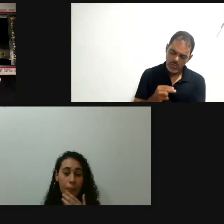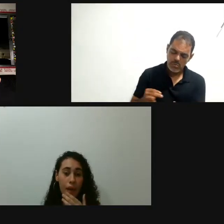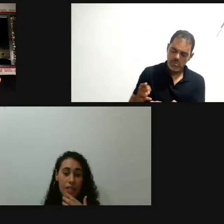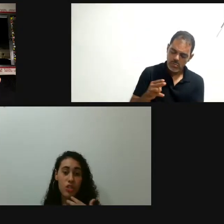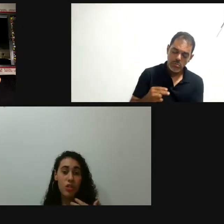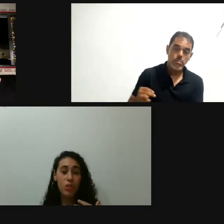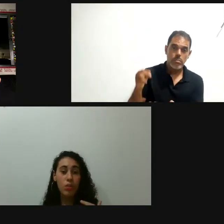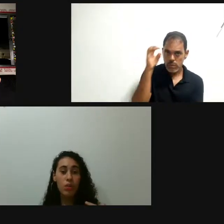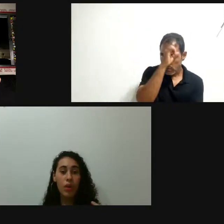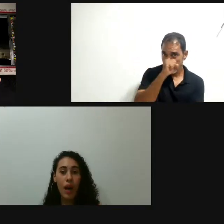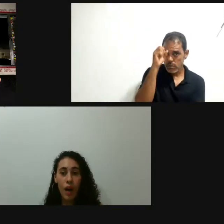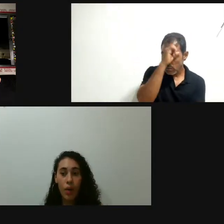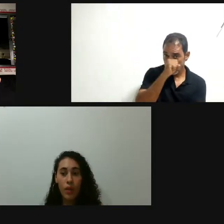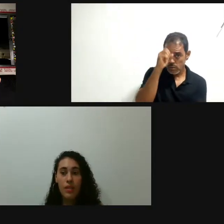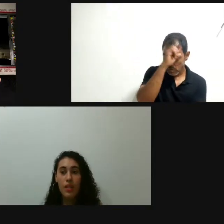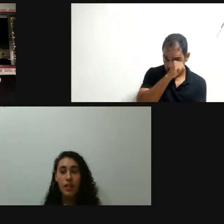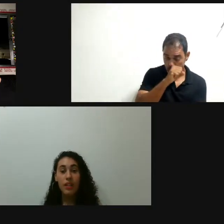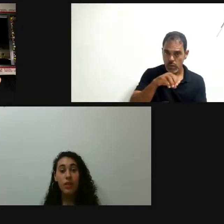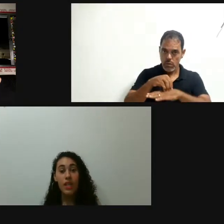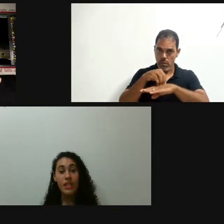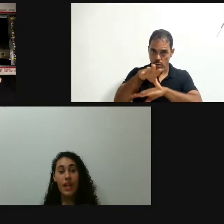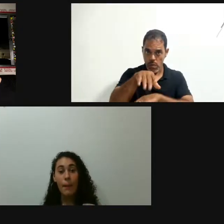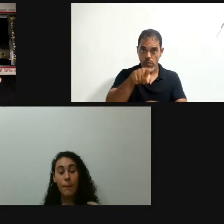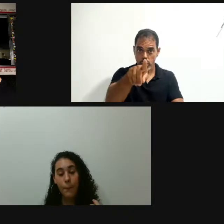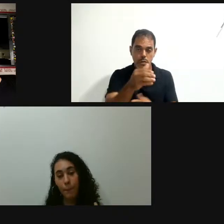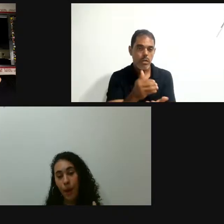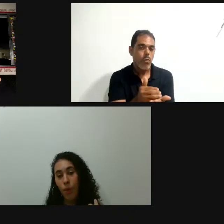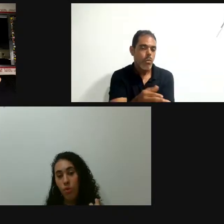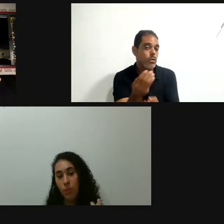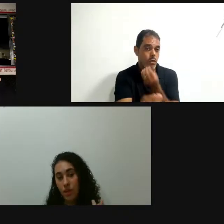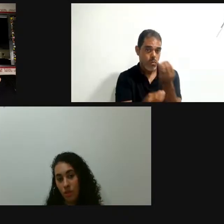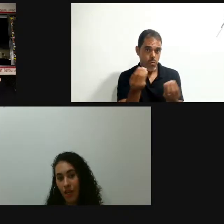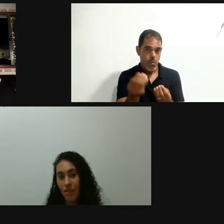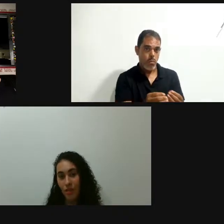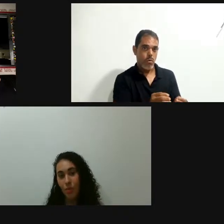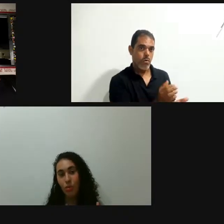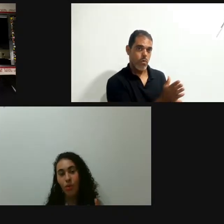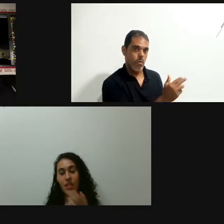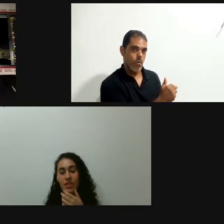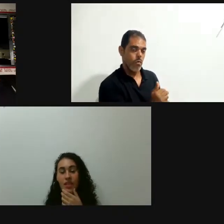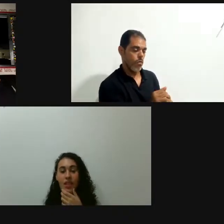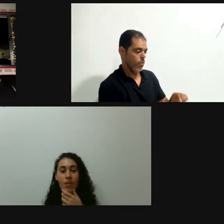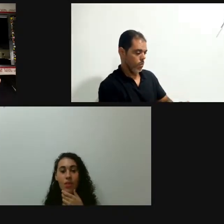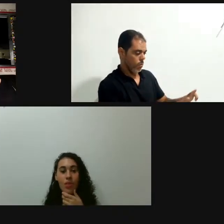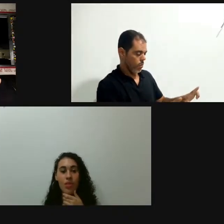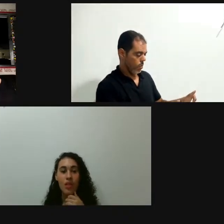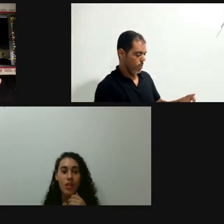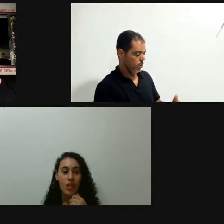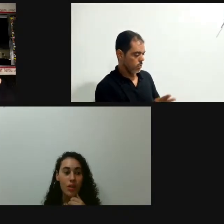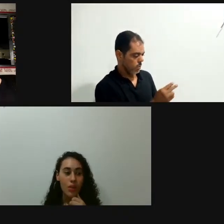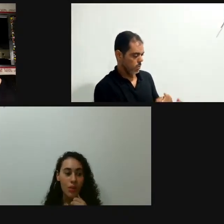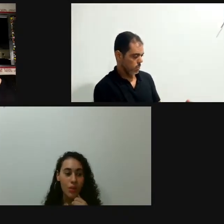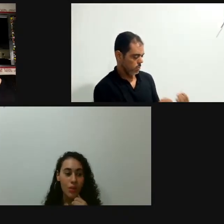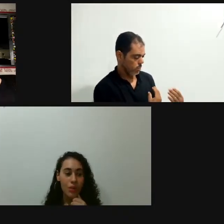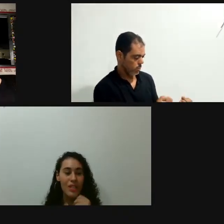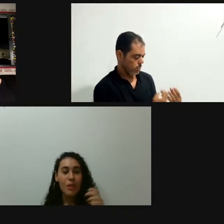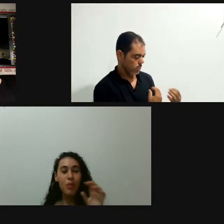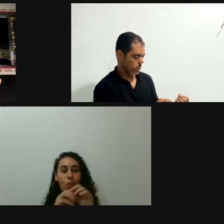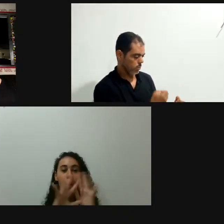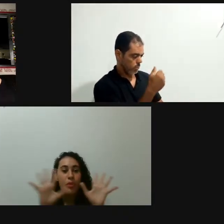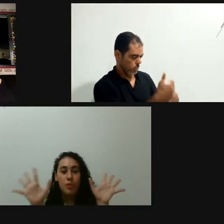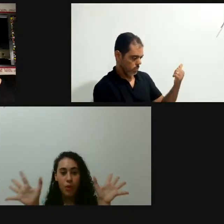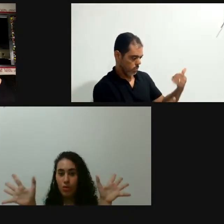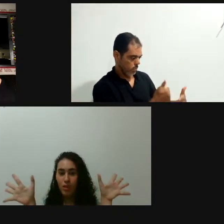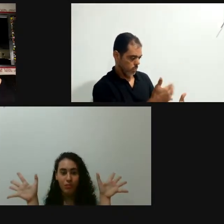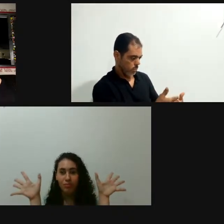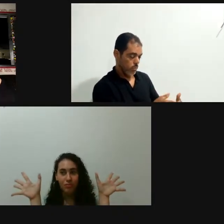Comece assistindo aulas, tentando desenhar alguns personagens muito conhecidos. Um exemplo,